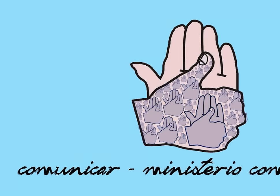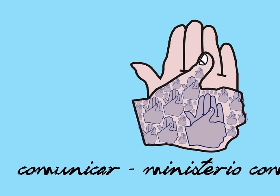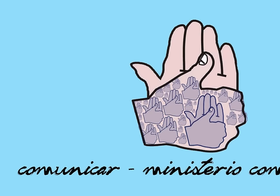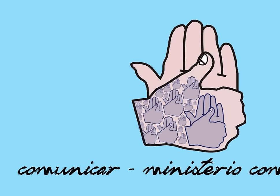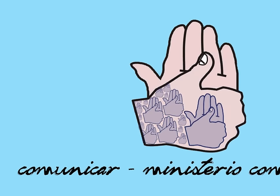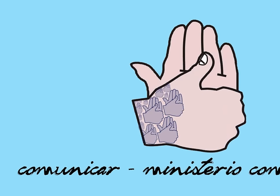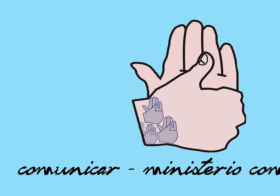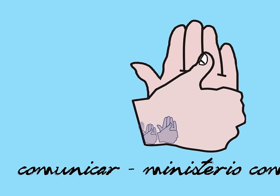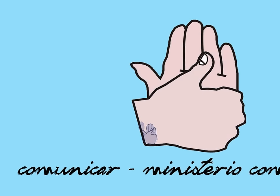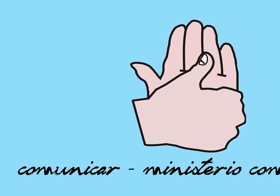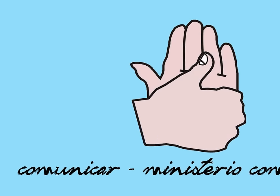amém